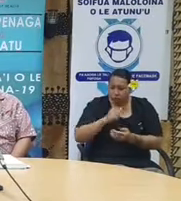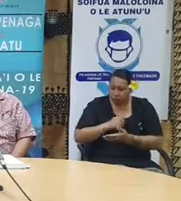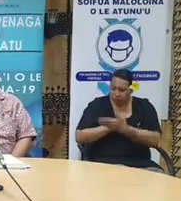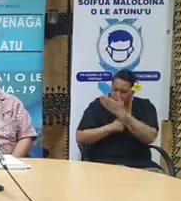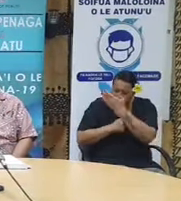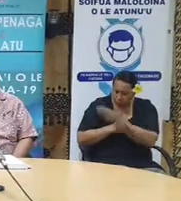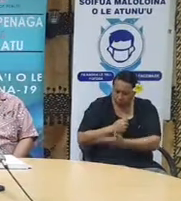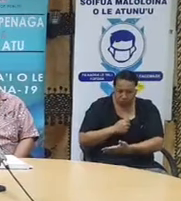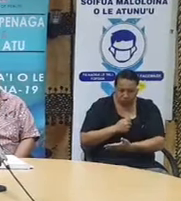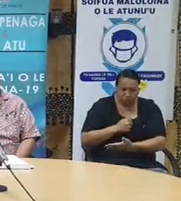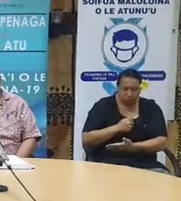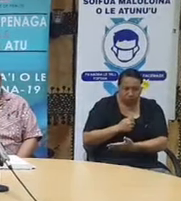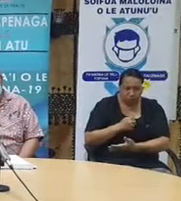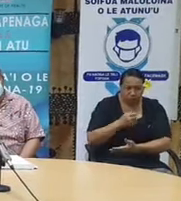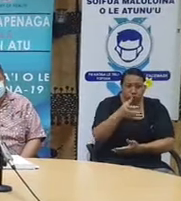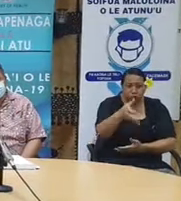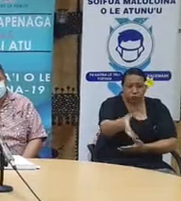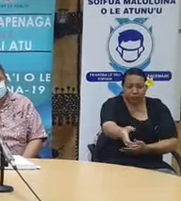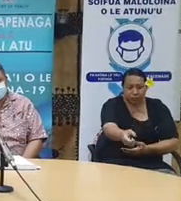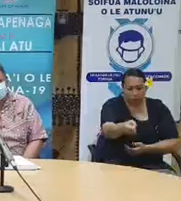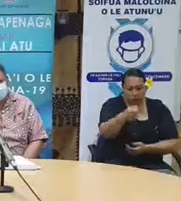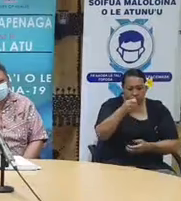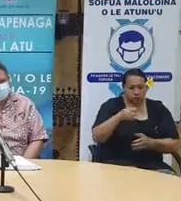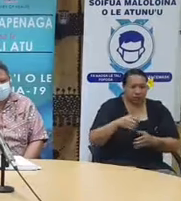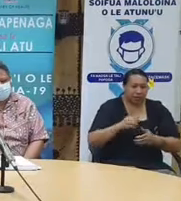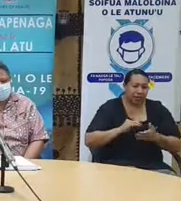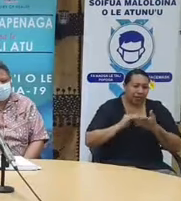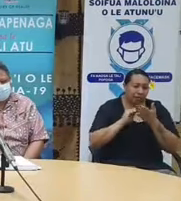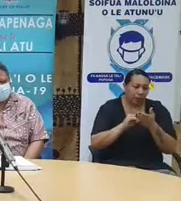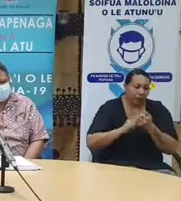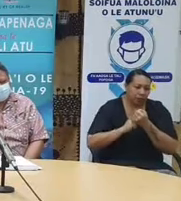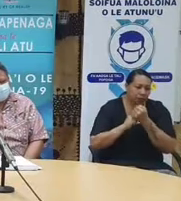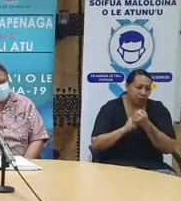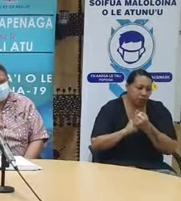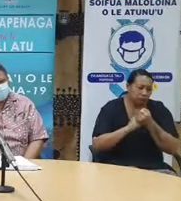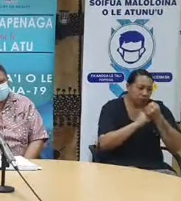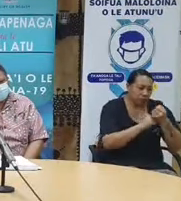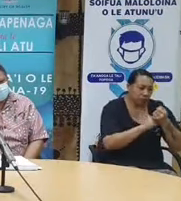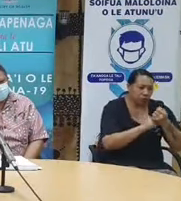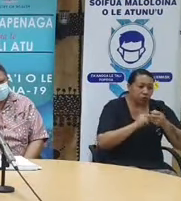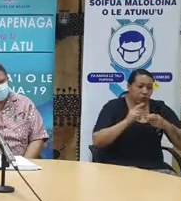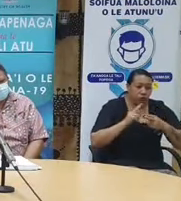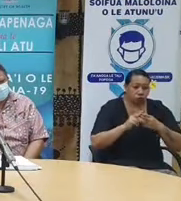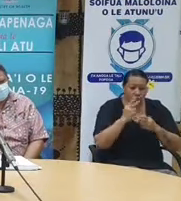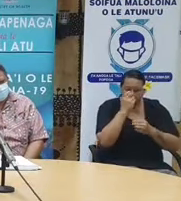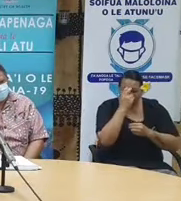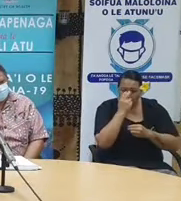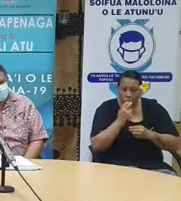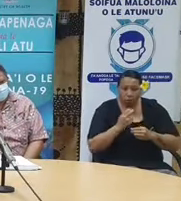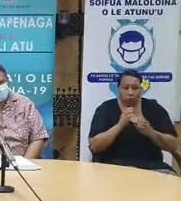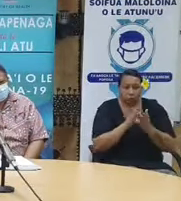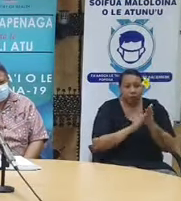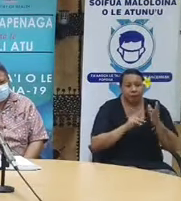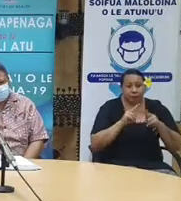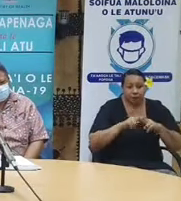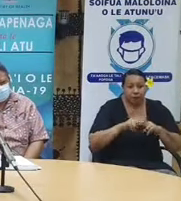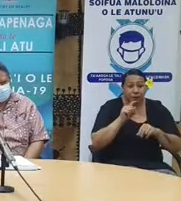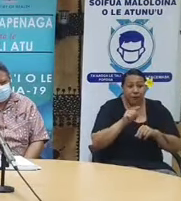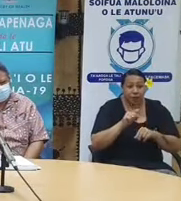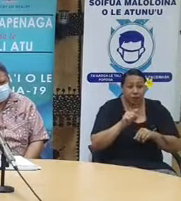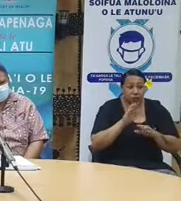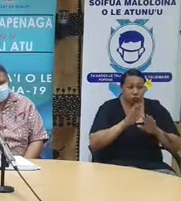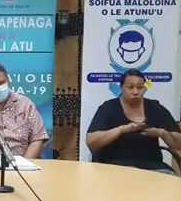komiti. E apanku ia le di fo mai nei mali team ia ia fai so so ni komo fai sa komo fai se si o fa na wor koi ngama